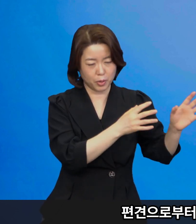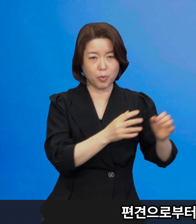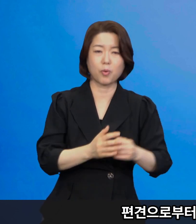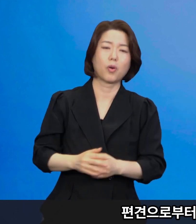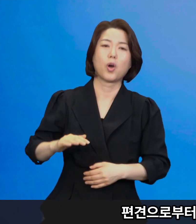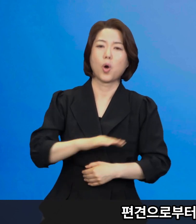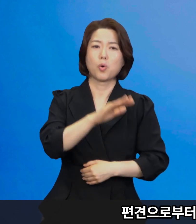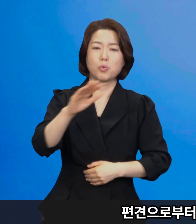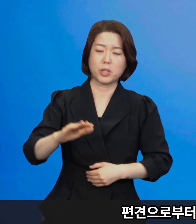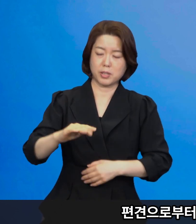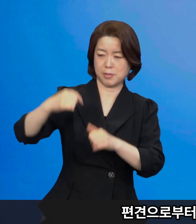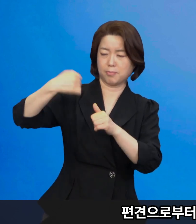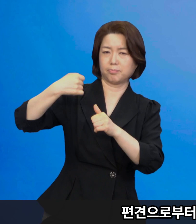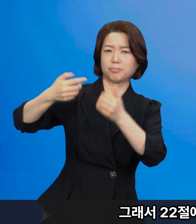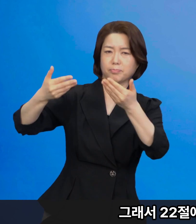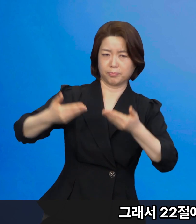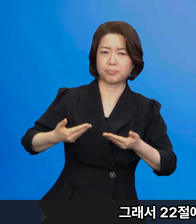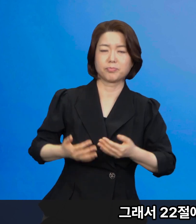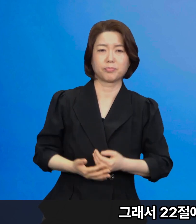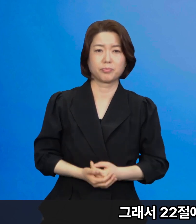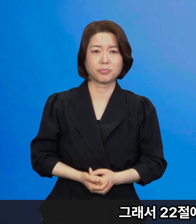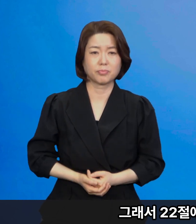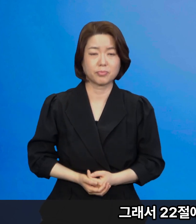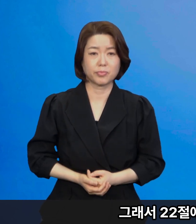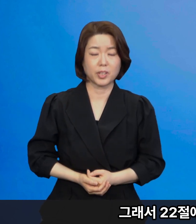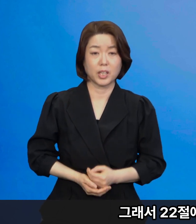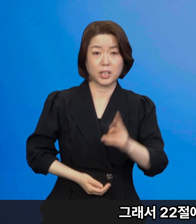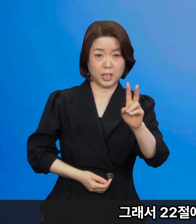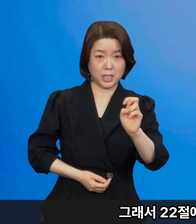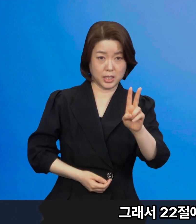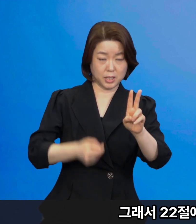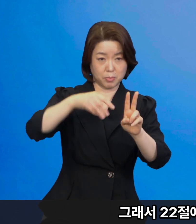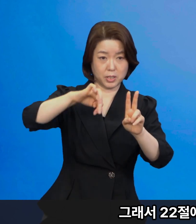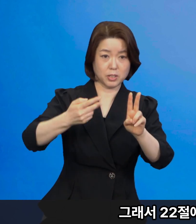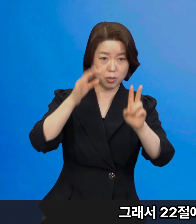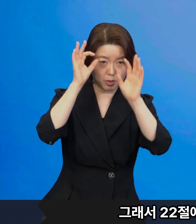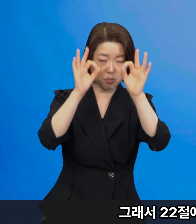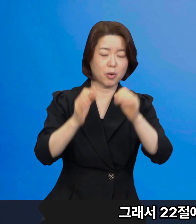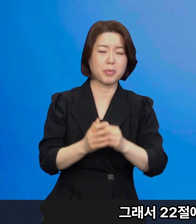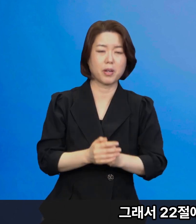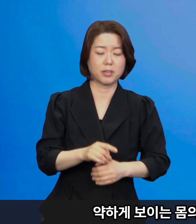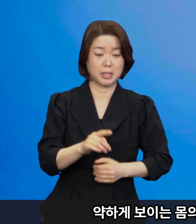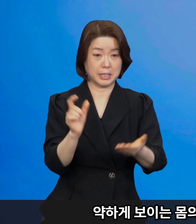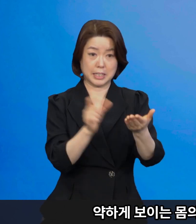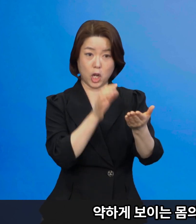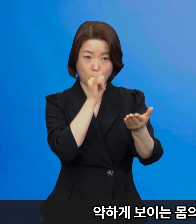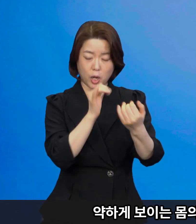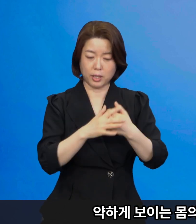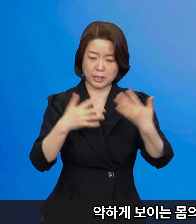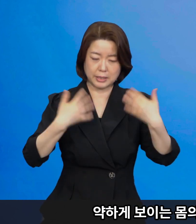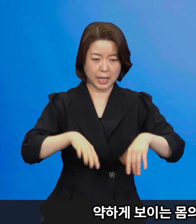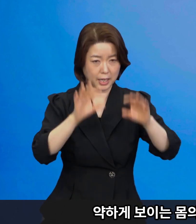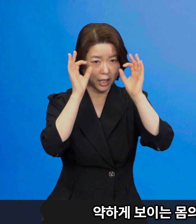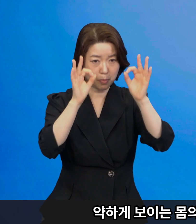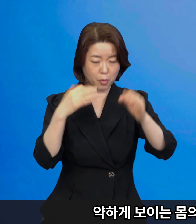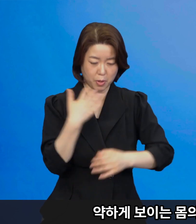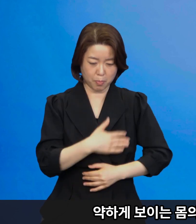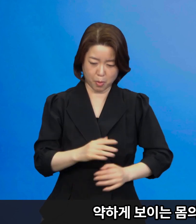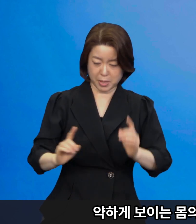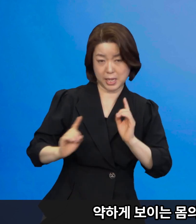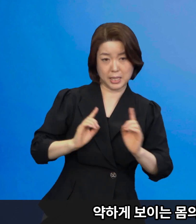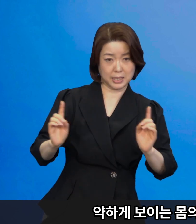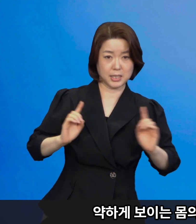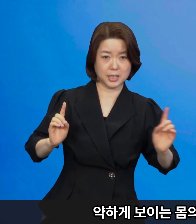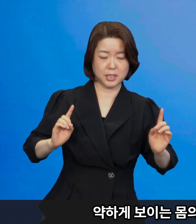우리를 교훈합니다. 그래서 22절에 이렇게 기록합니다. 약하게 보이는 몸의